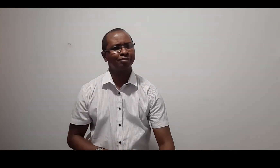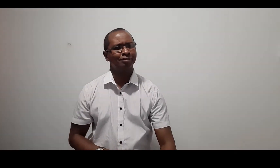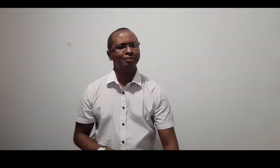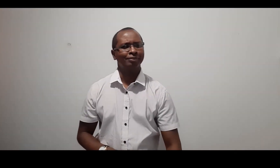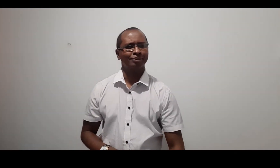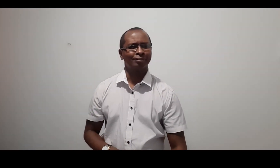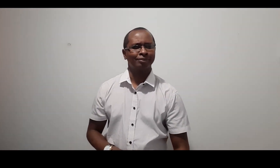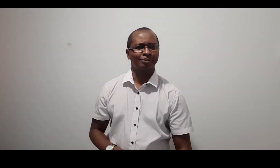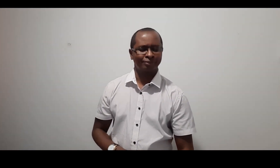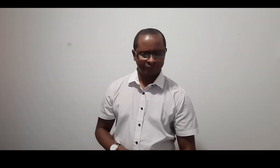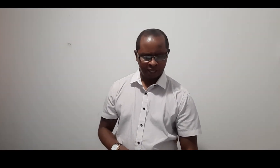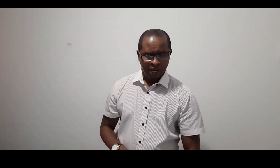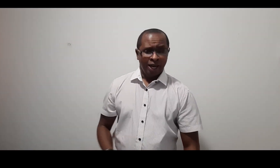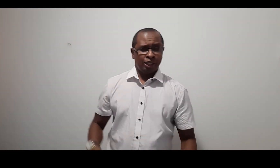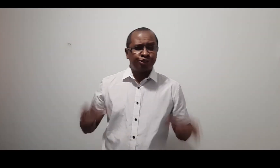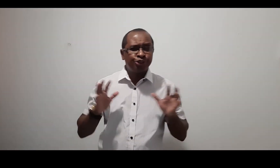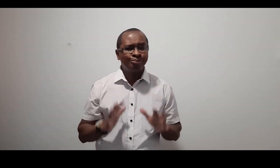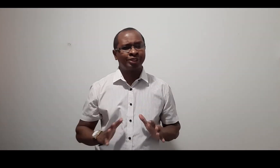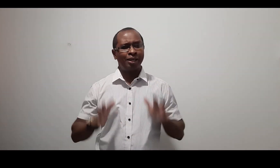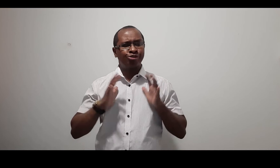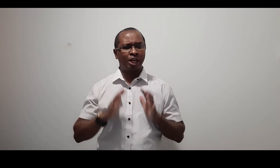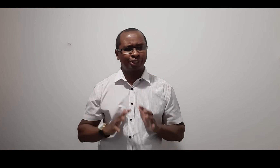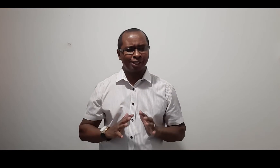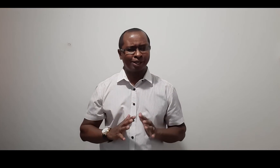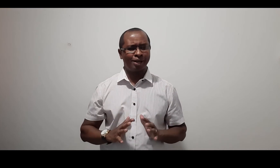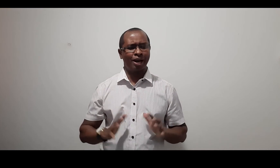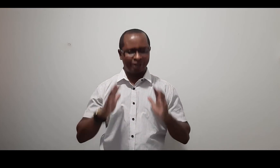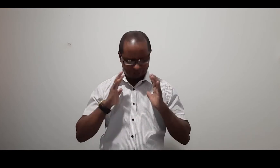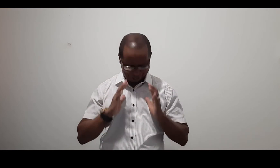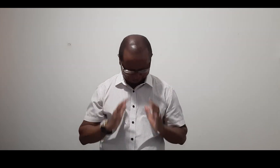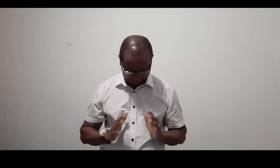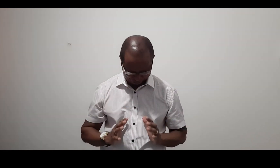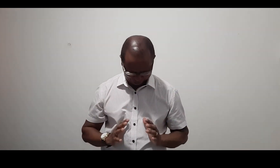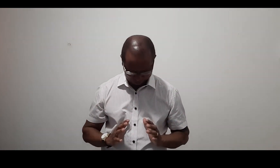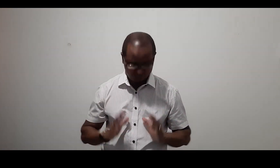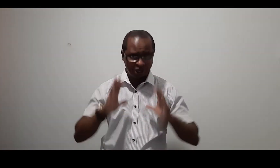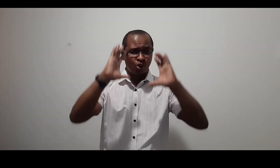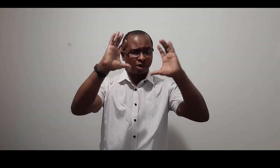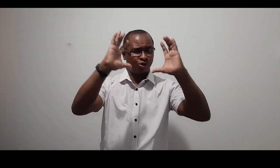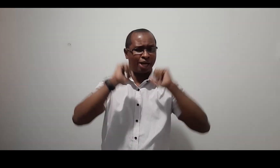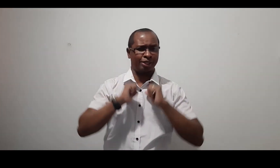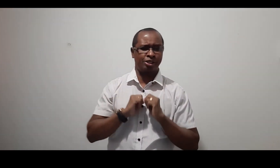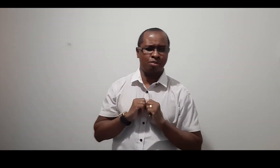ny fo mitahiry fahafatesana ry havana de mazava mifanohitra amin'ny voalaza tesy